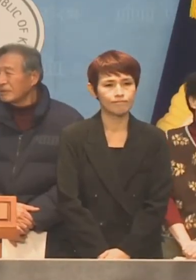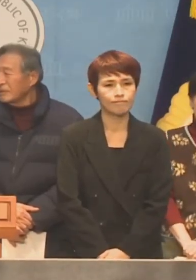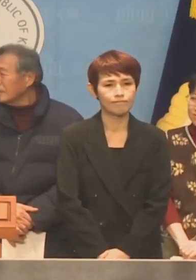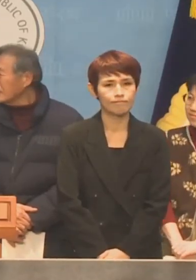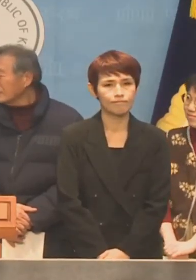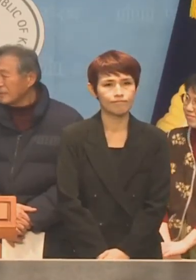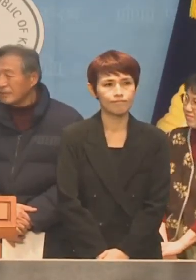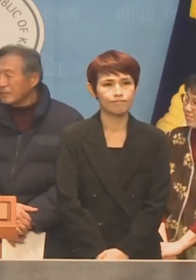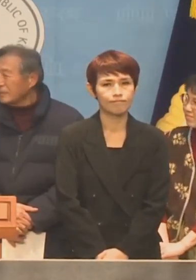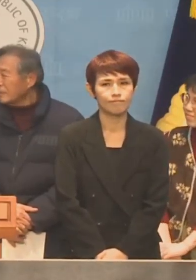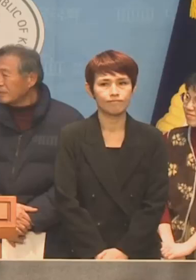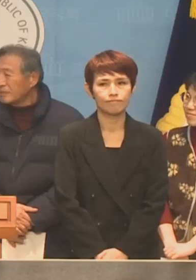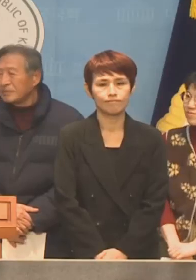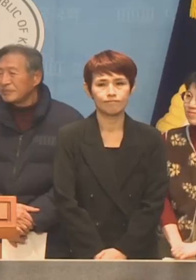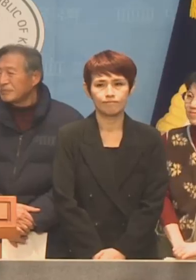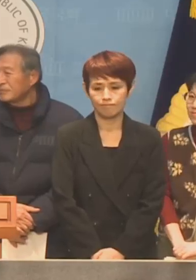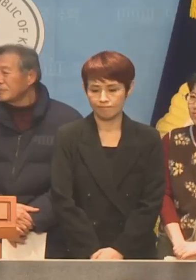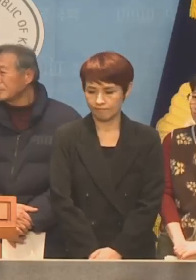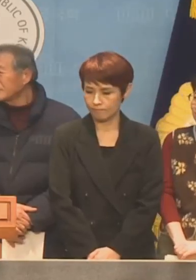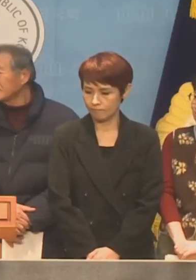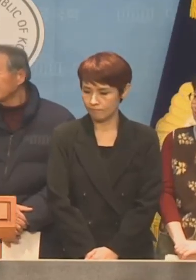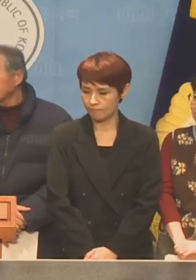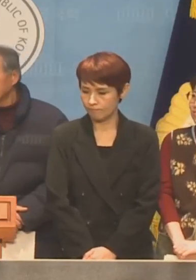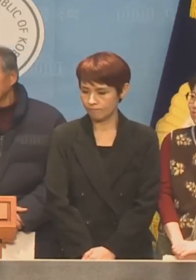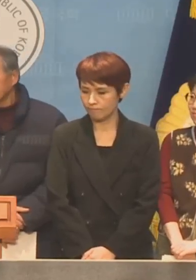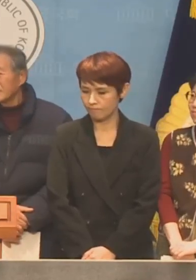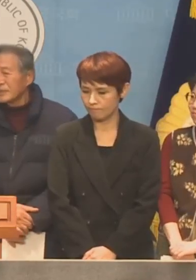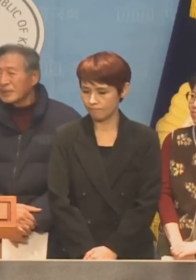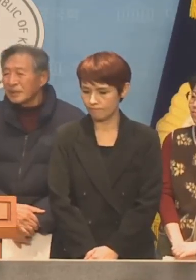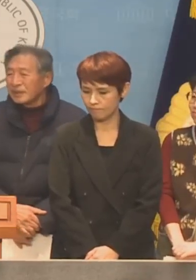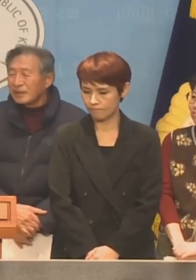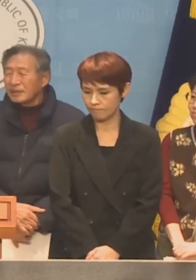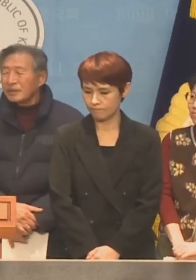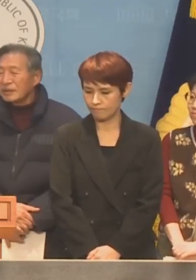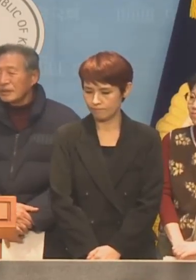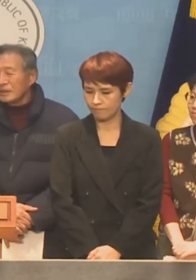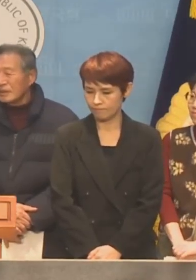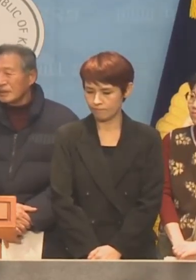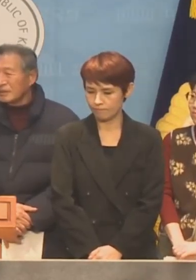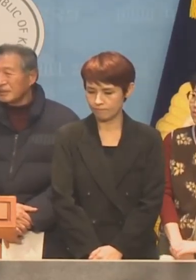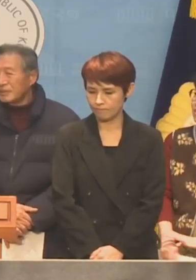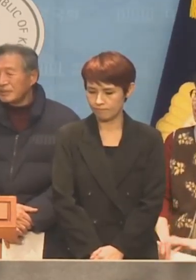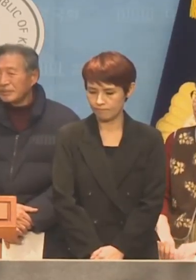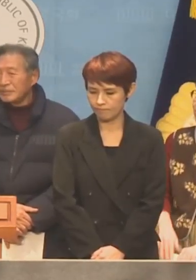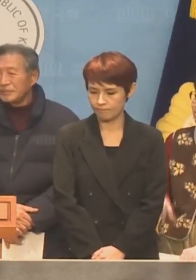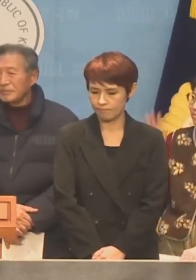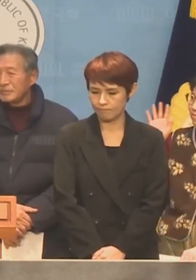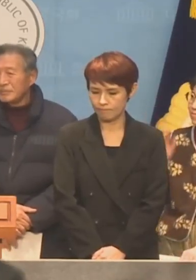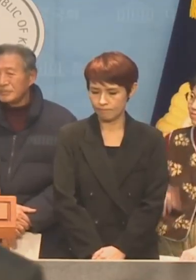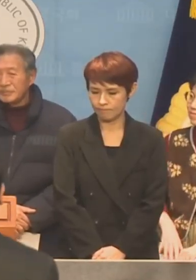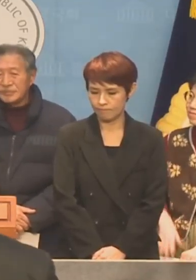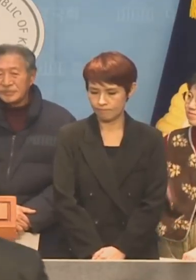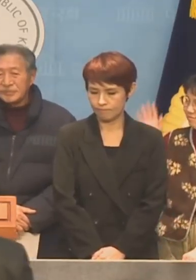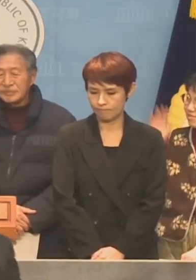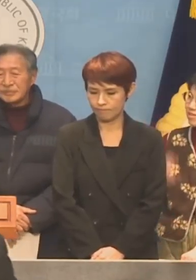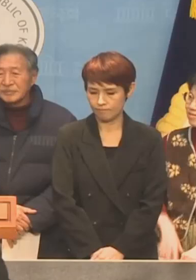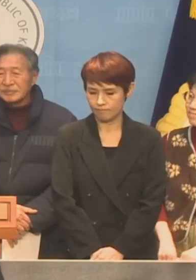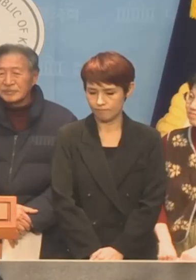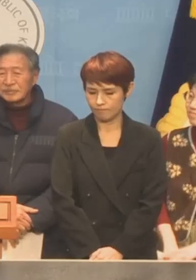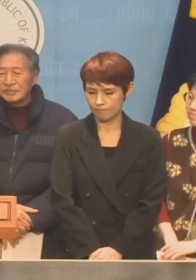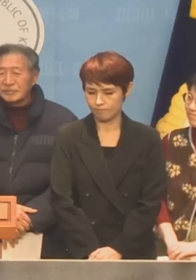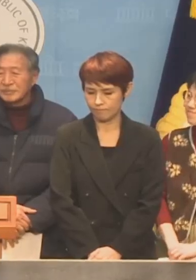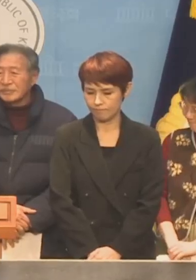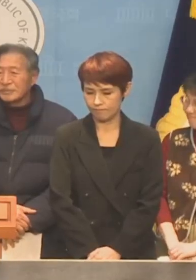지금 오고 계시는데. 네, 근데 지금 못 오실 것 같아요. 어려울 것 같아요. 오후에 윤혜연 네, 우리 얘기. 청소년